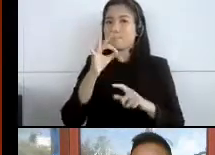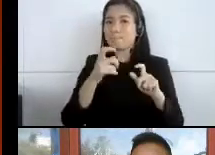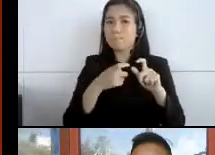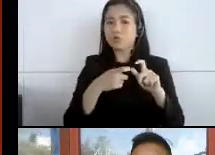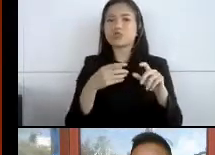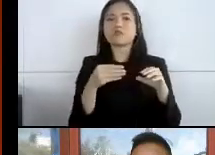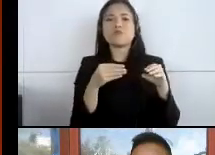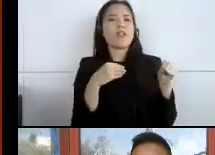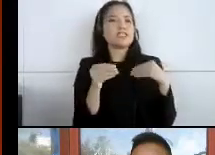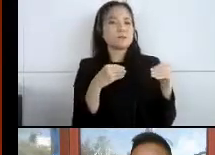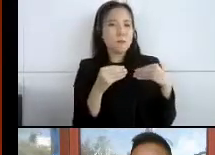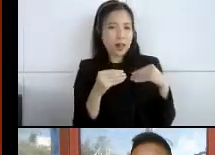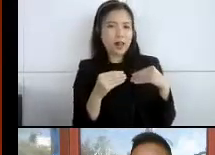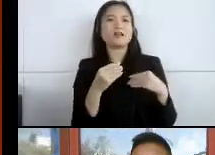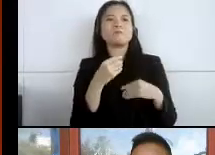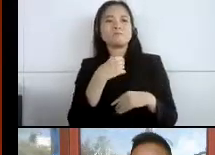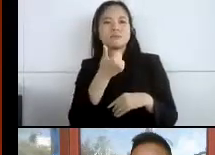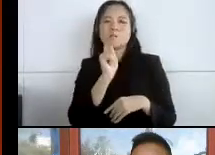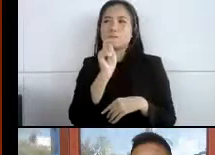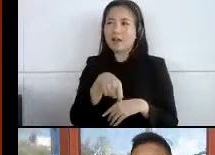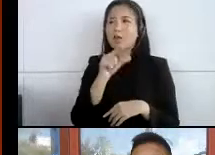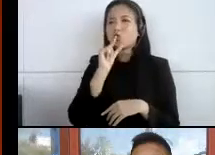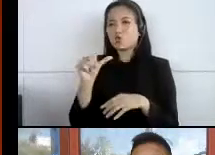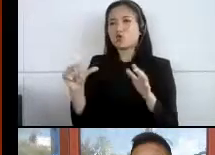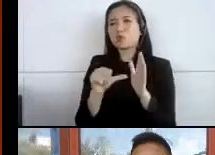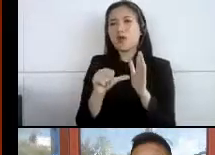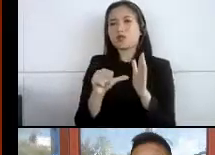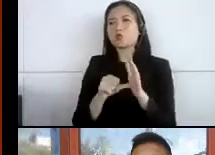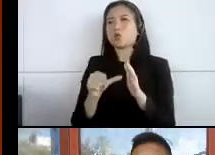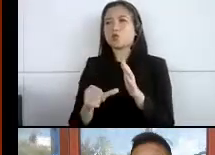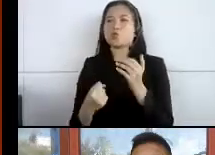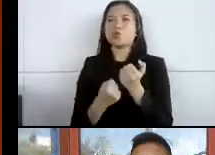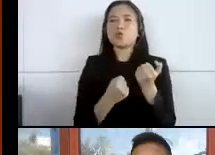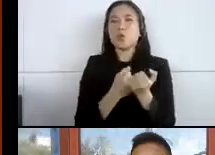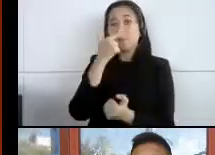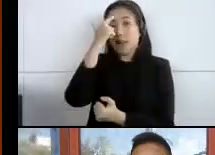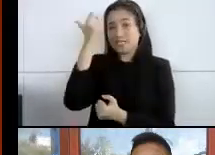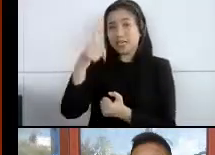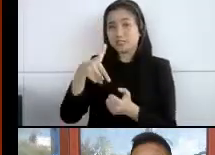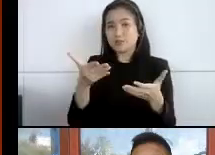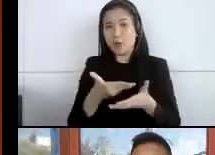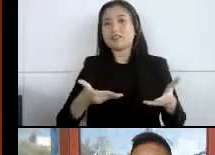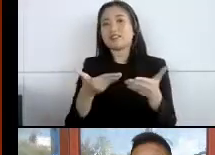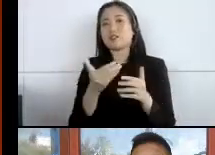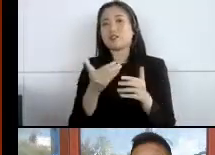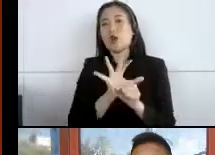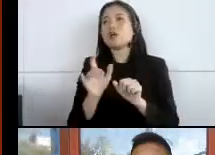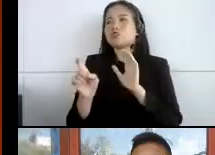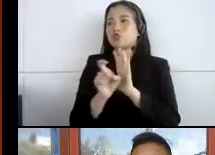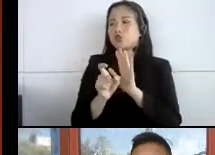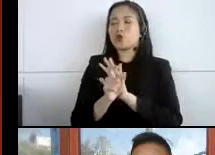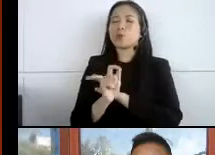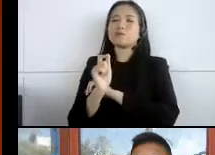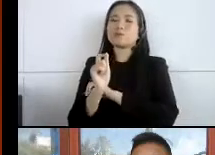memenuhi kebutuhan dukungan pembelajaran di masa pandemi, misalnya dengan memanfaatkan dana tersebut untuk pembelian paket data